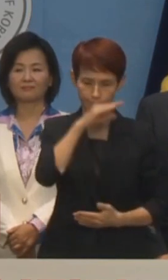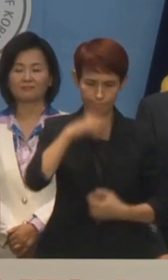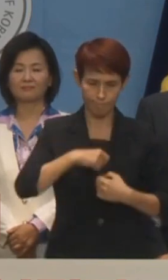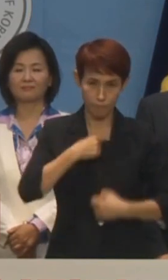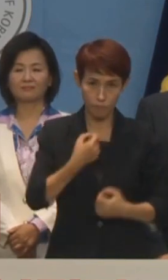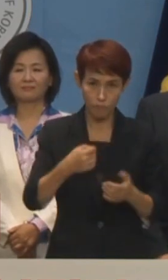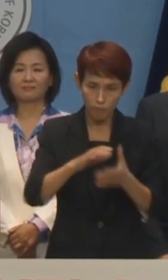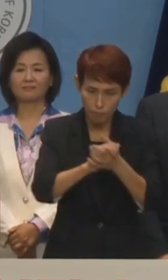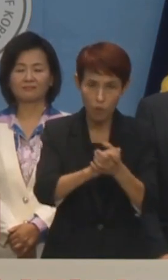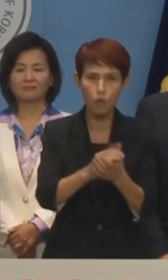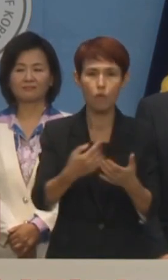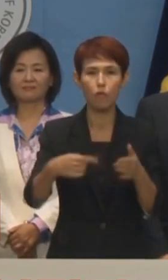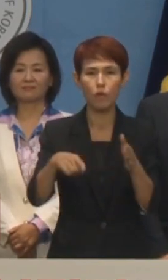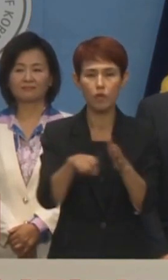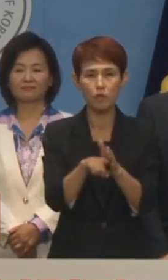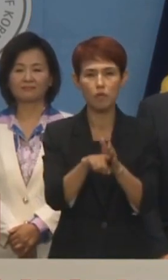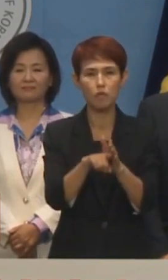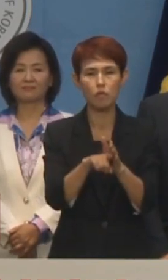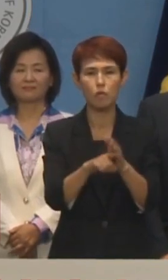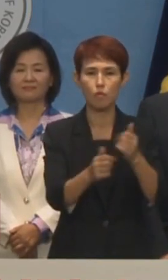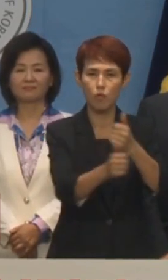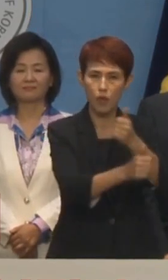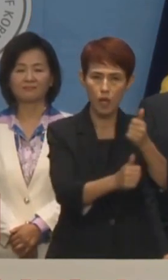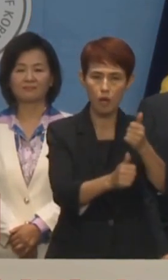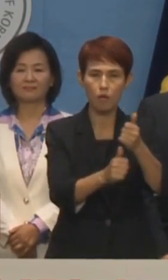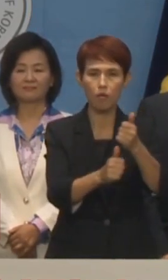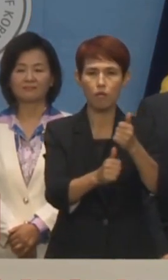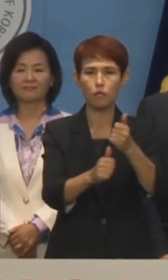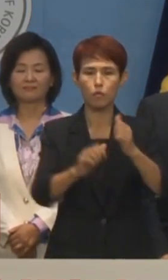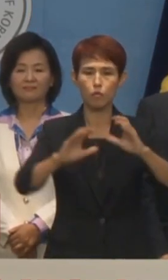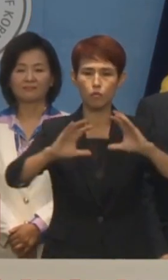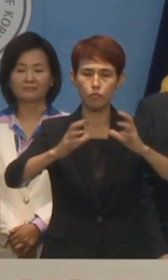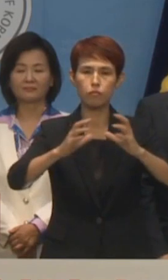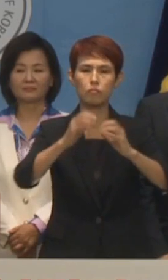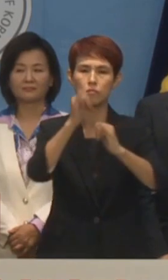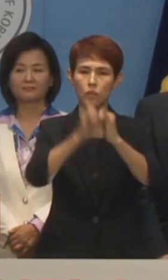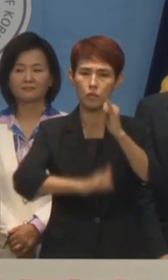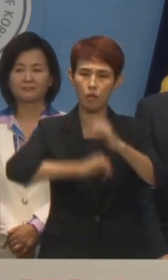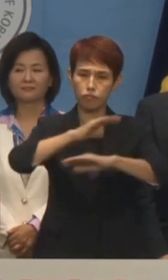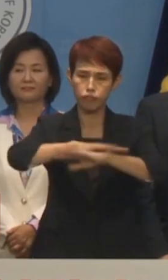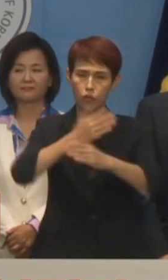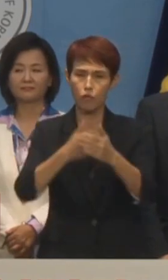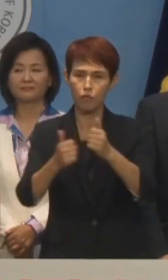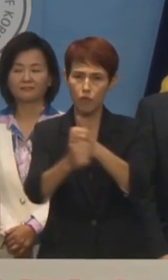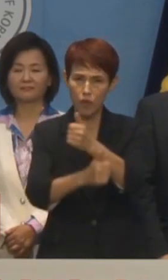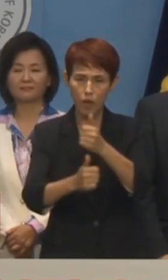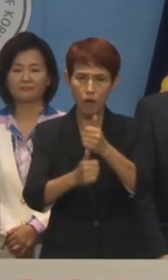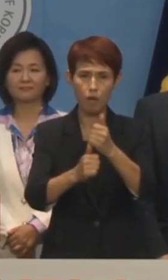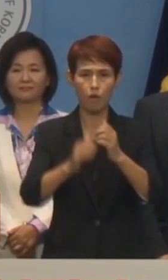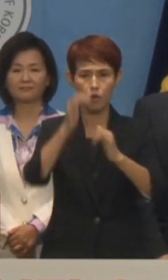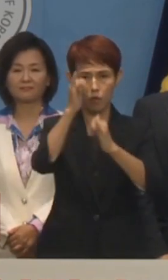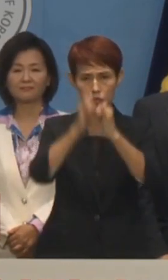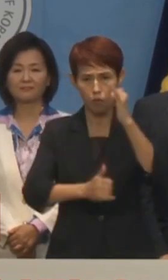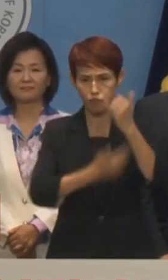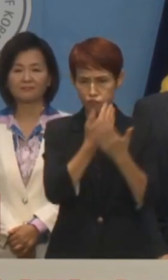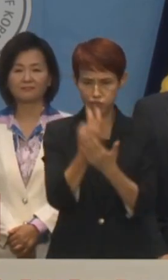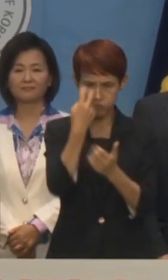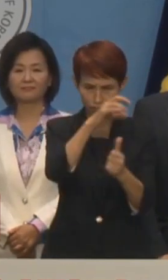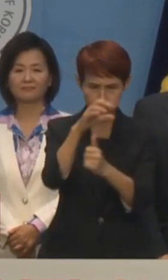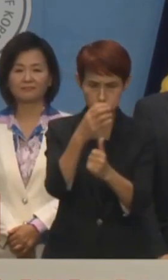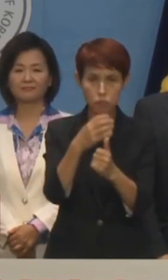과거사 정리위원회, 동북아 역사재단, 국사편찬위원회 등 역사 정의와 민족 정체성을 수호해야 할